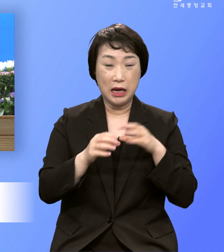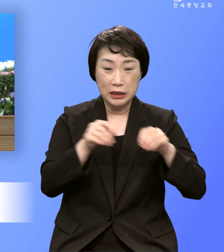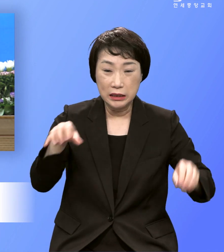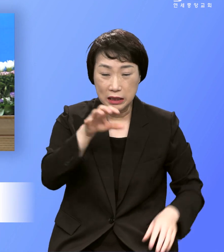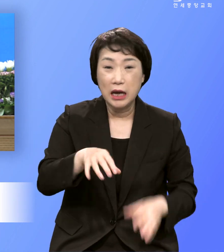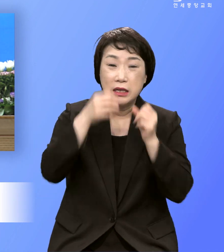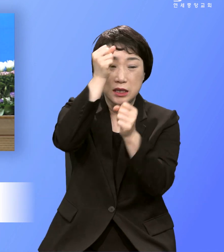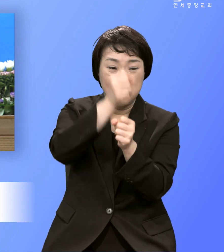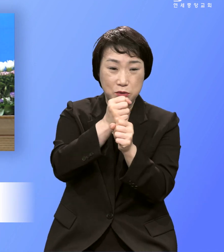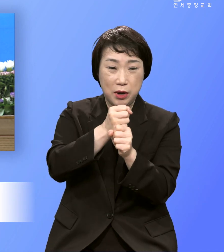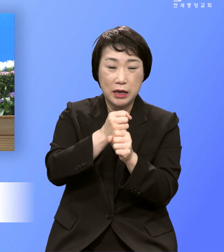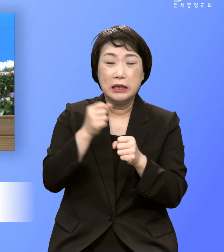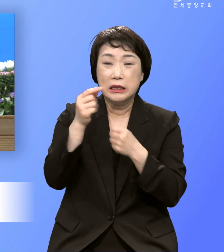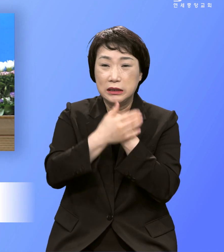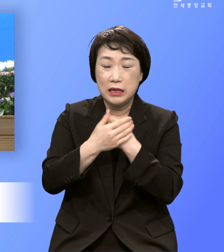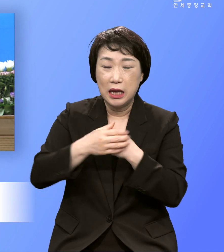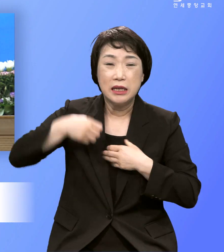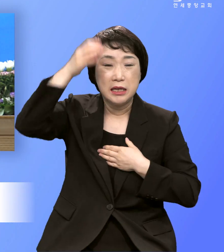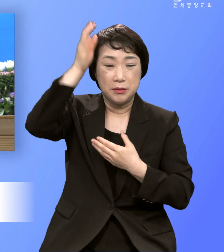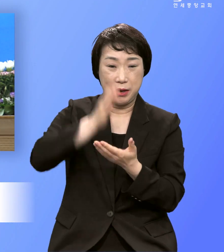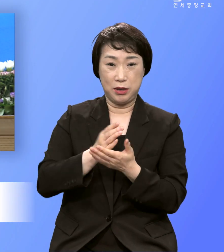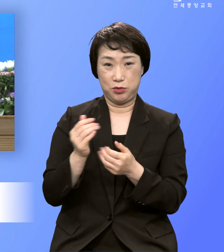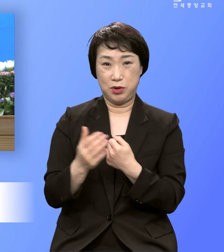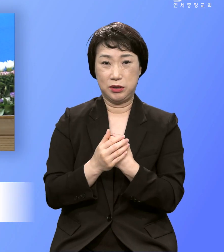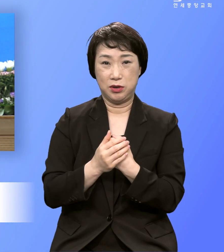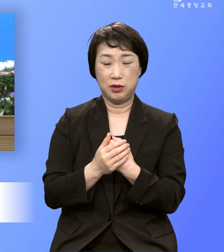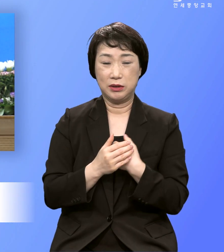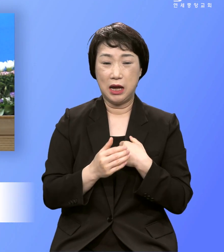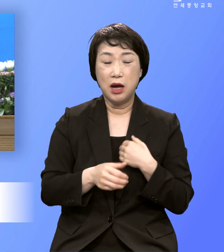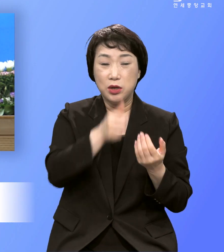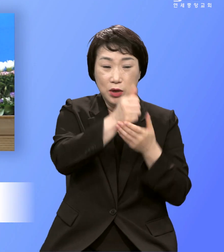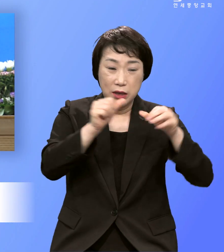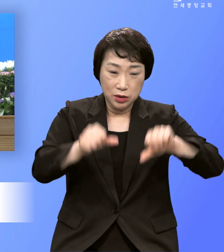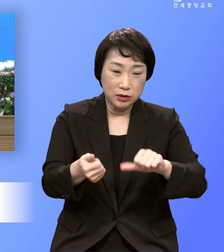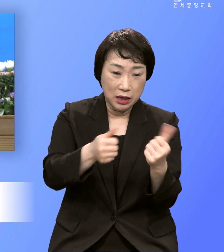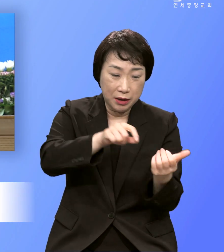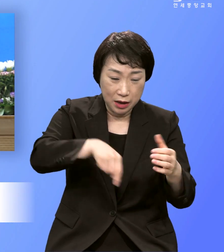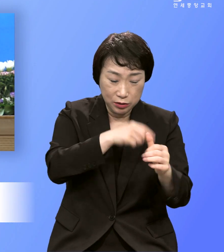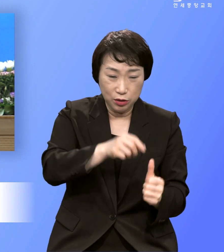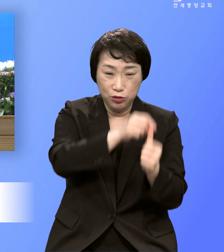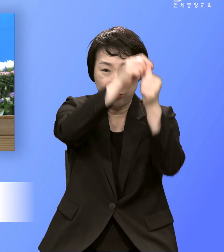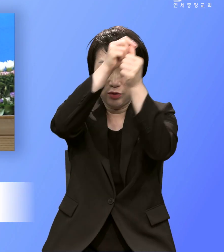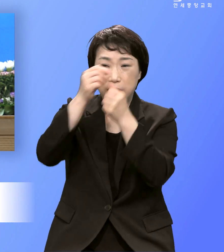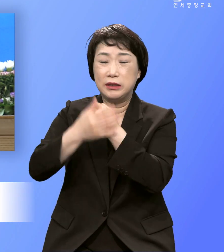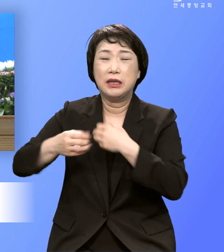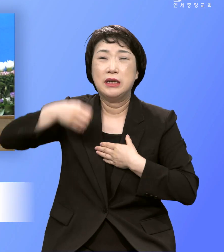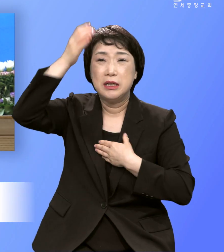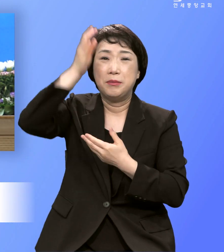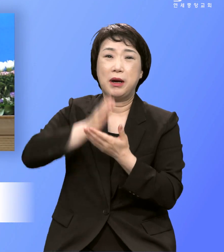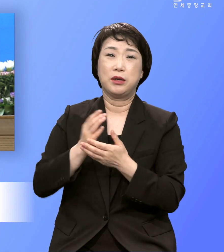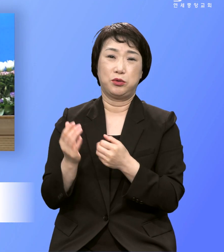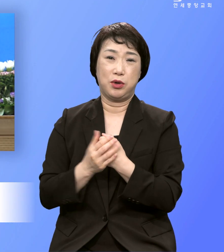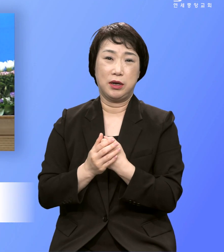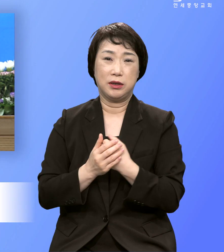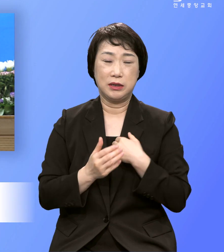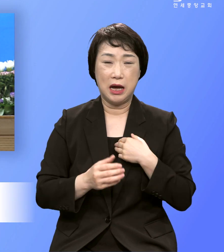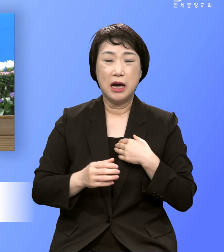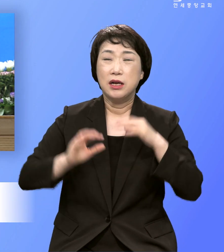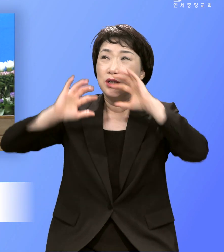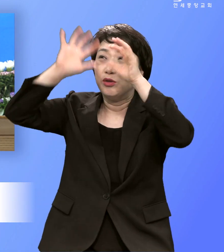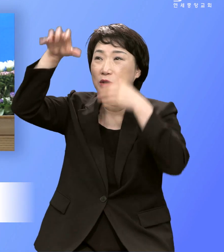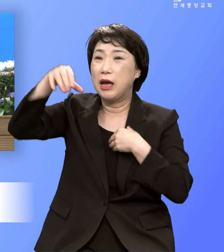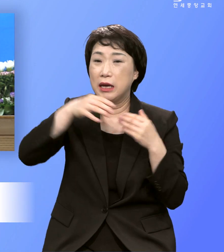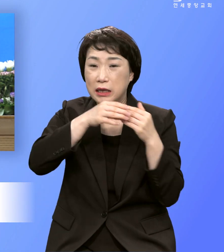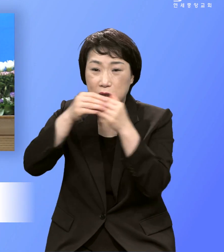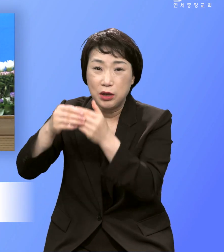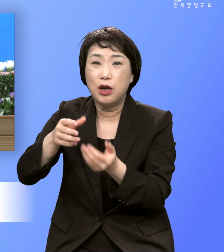땅에 창조하신 이 은혜를 망각하지 않게 하여 주시옵소서. 나를 죄와 저주와 사망에서 구원하신 은혜를 망각하지 않게 하여 주시옵소서. 나를 천국까지